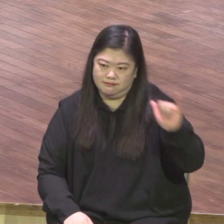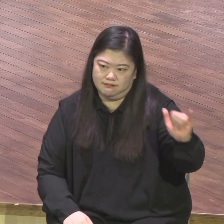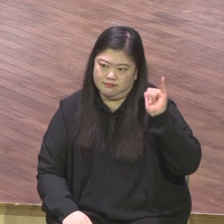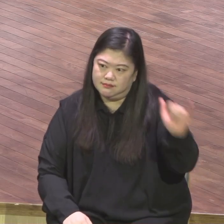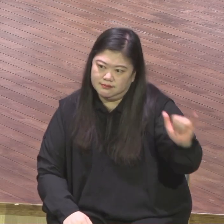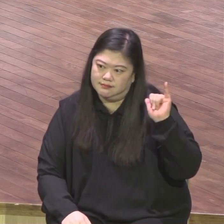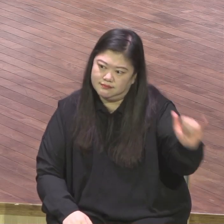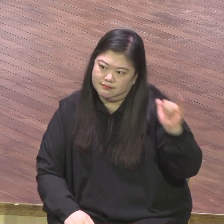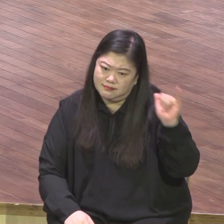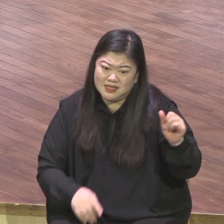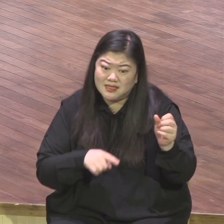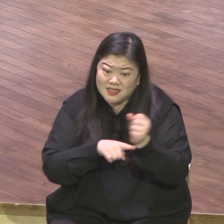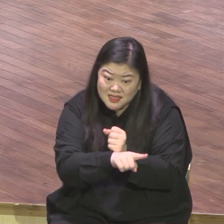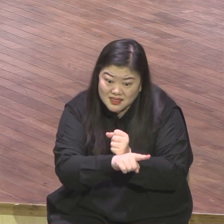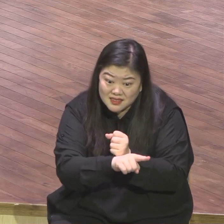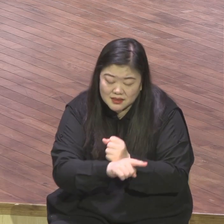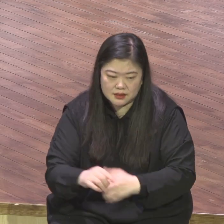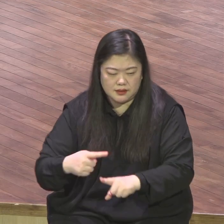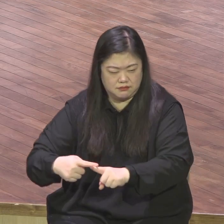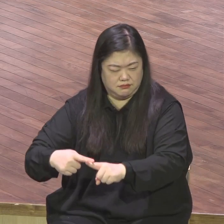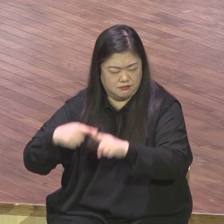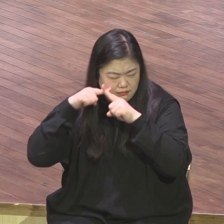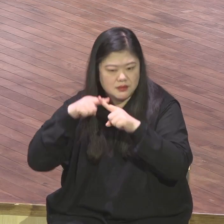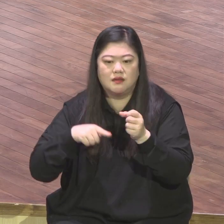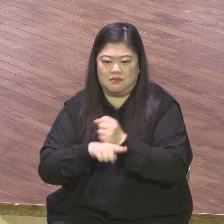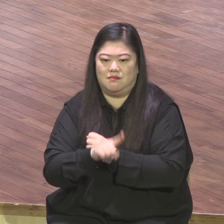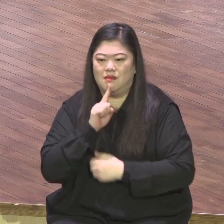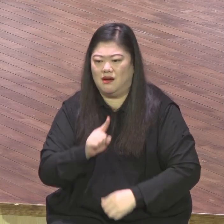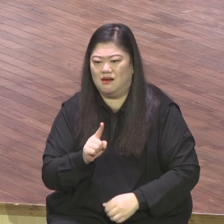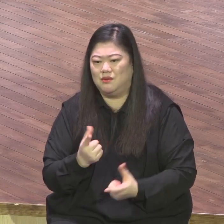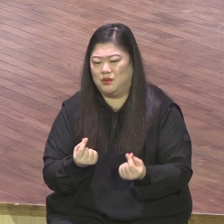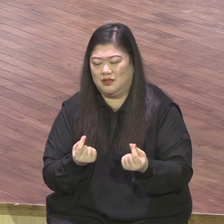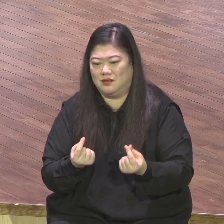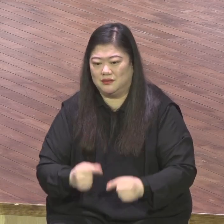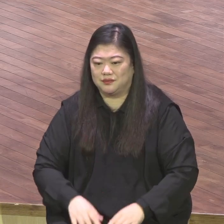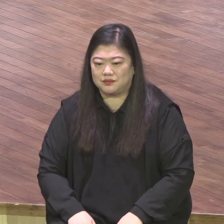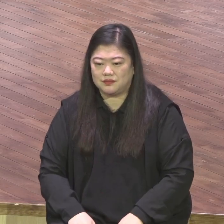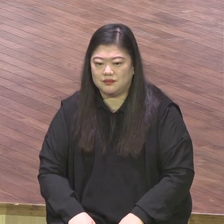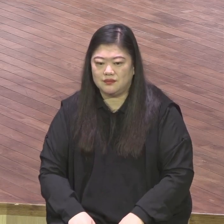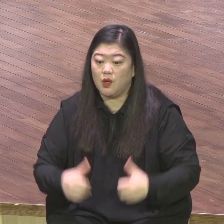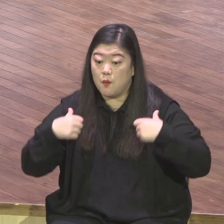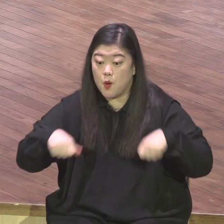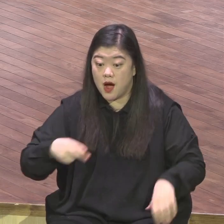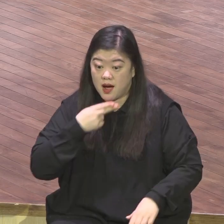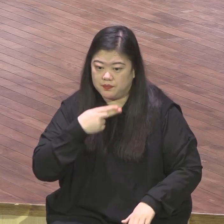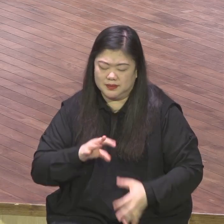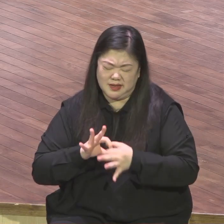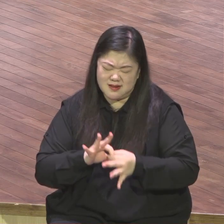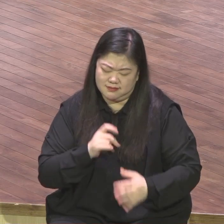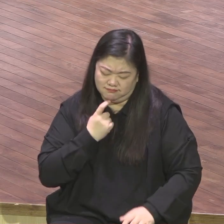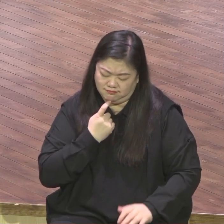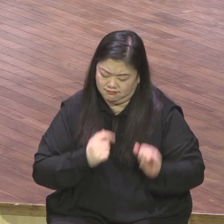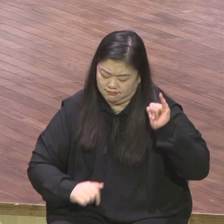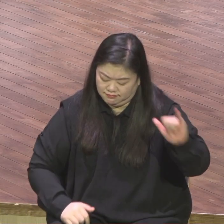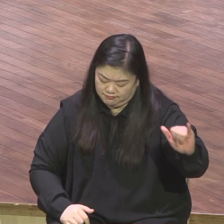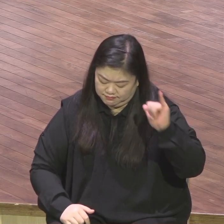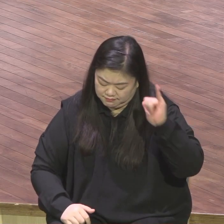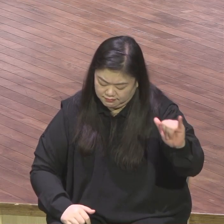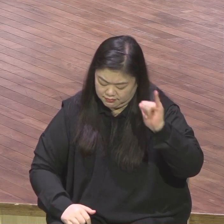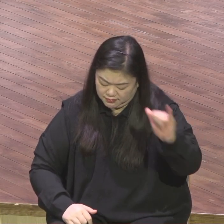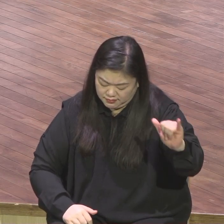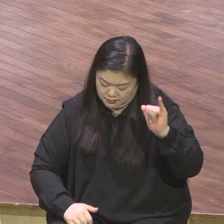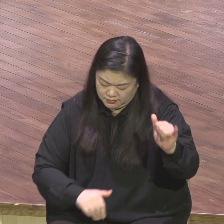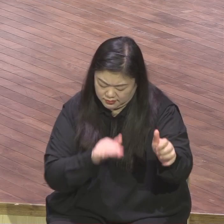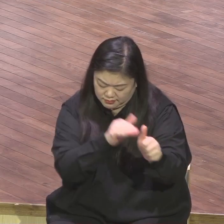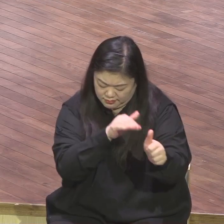지금 절대 어떤 죽음의 위험이 와도 포기하지 않겠다. 영적 자세 도전했습니다. 영계의